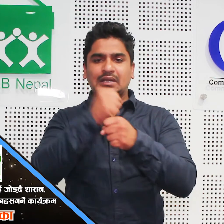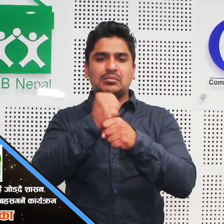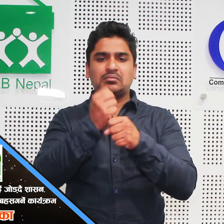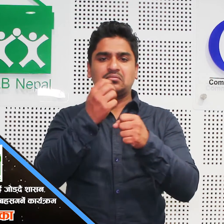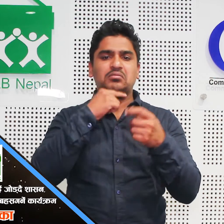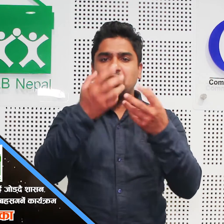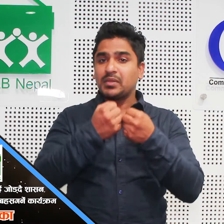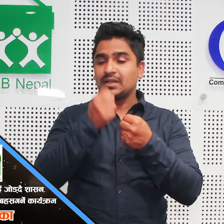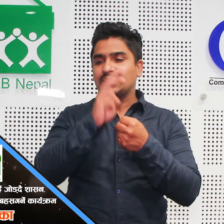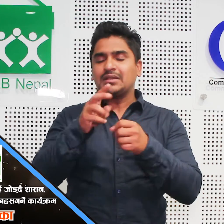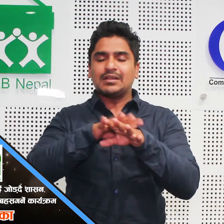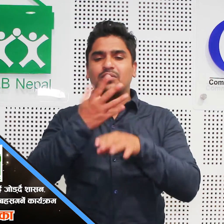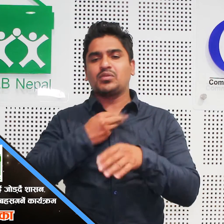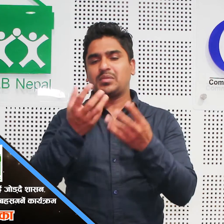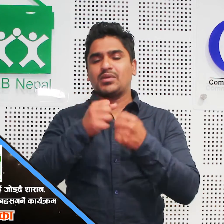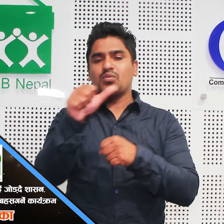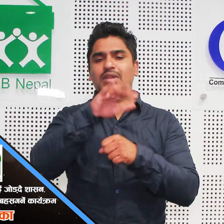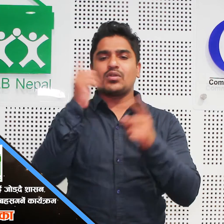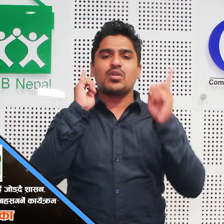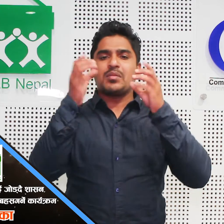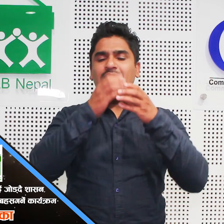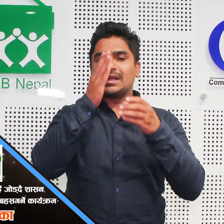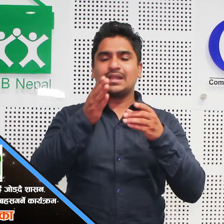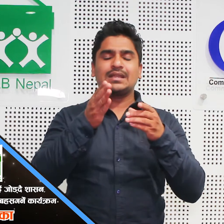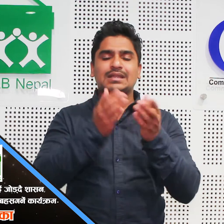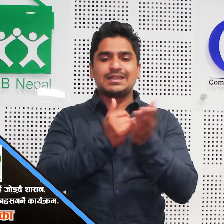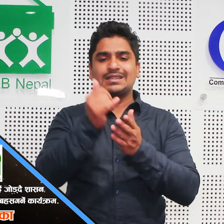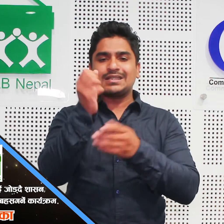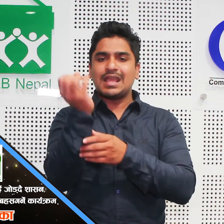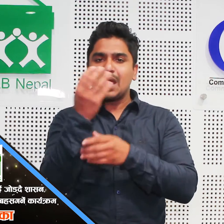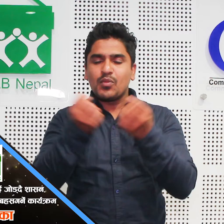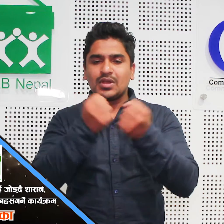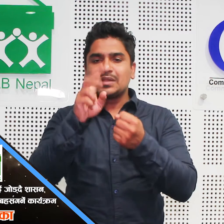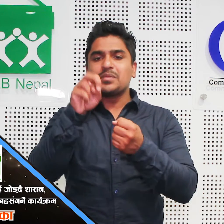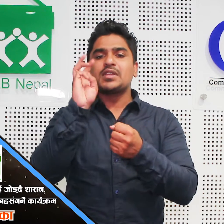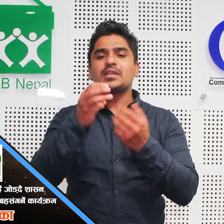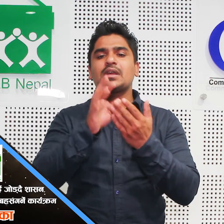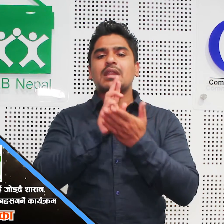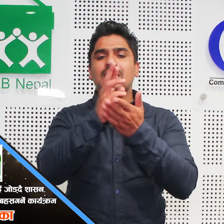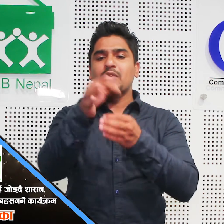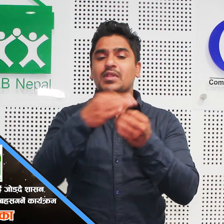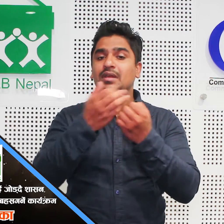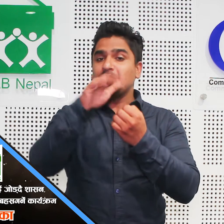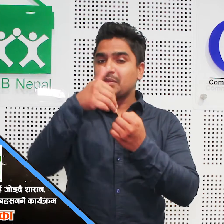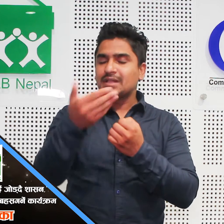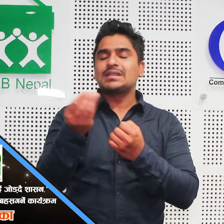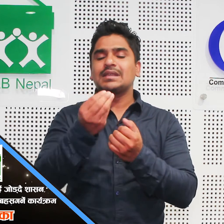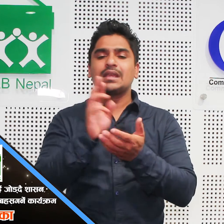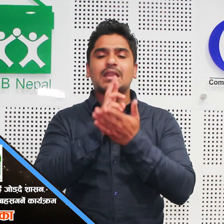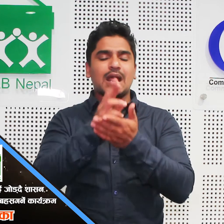नपाइने गर्दाखेरि धेरै दुःख पाइयो। उहाँलाई नगरपालिकाले कृषि एम्बुलेन्स तथा 20,000 रुपियाँ राहतको व्यवस्था गरेपछि भने केही राहत महसुस